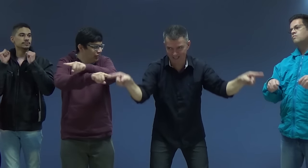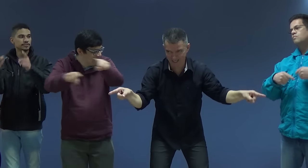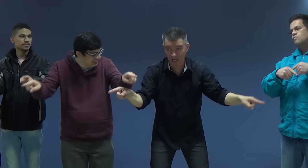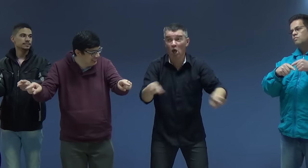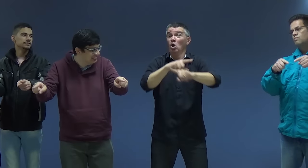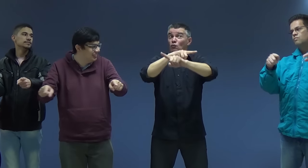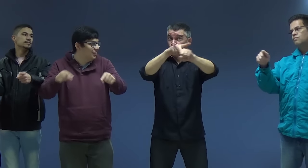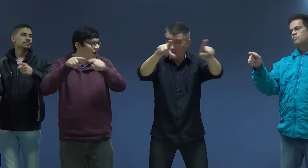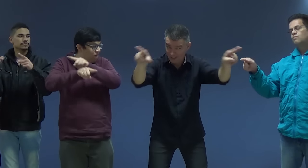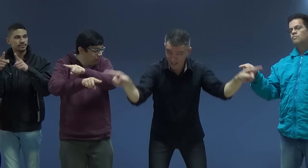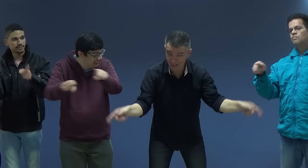Eu preciso de você.